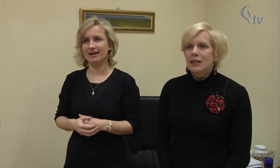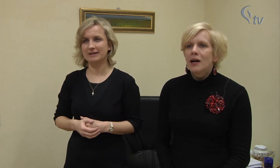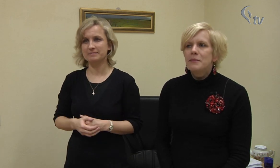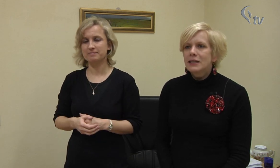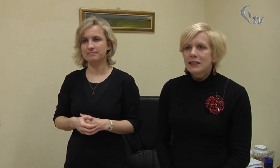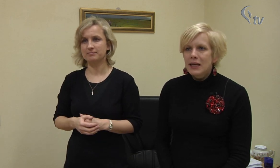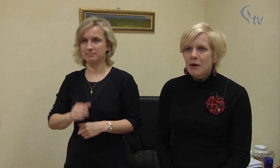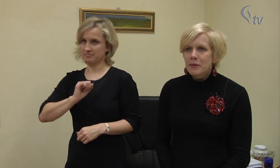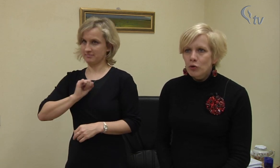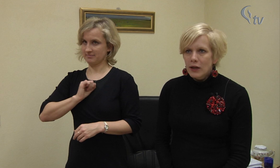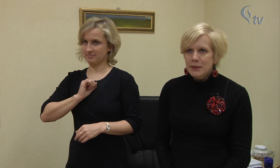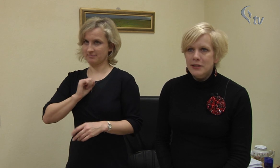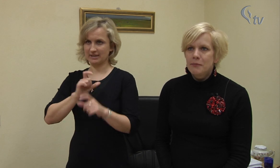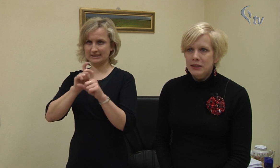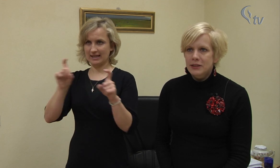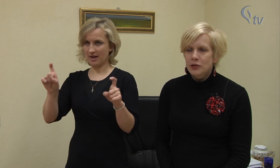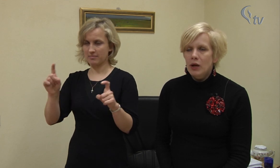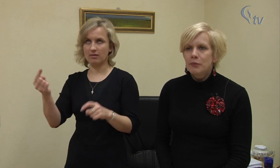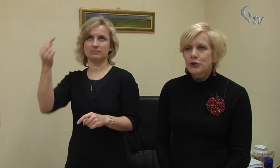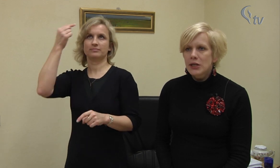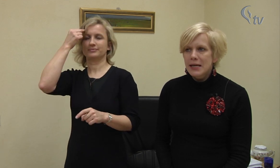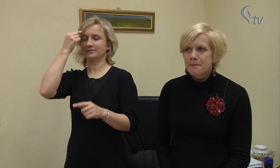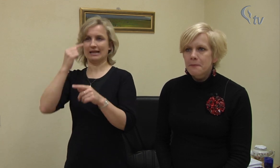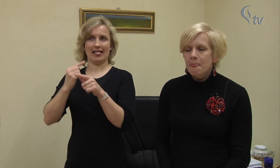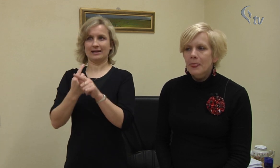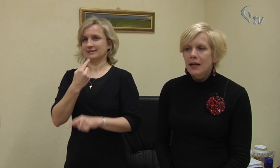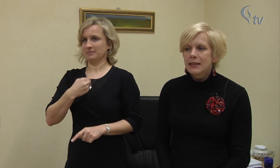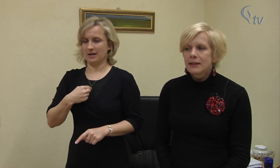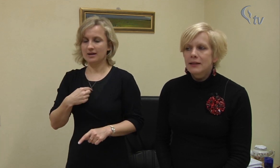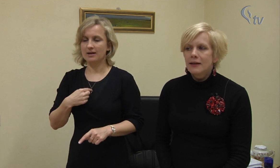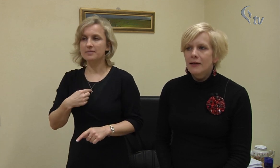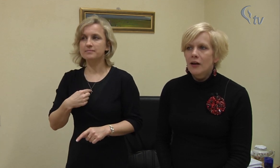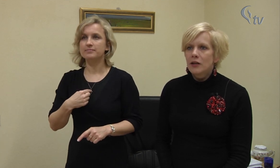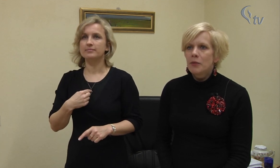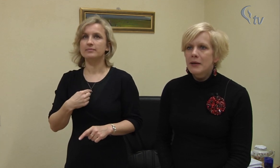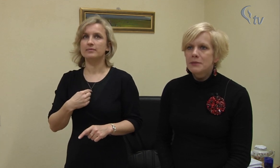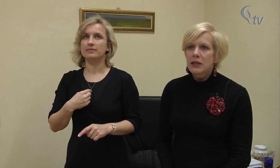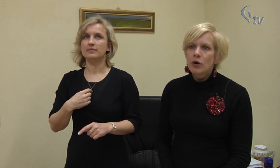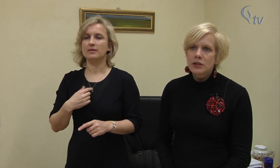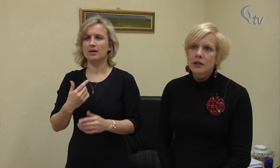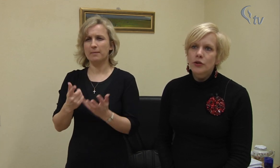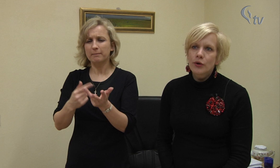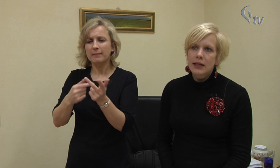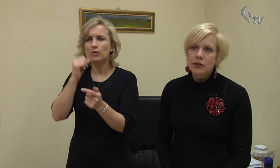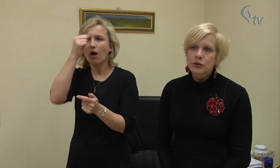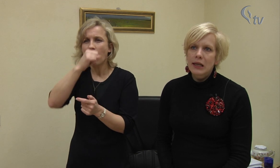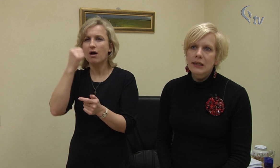Ja miks see teema minul esimesena mõttesse tuleb, on see, et juba päris mitu aastat on ju räägitud sellel